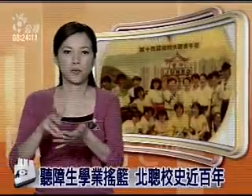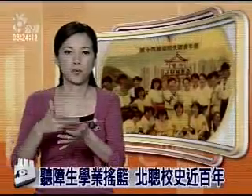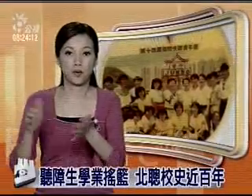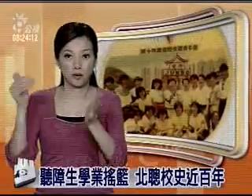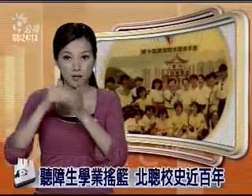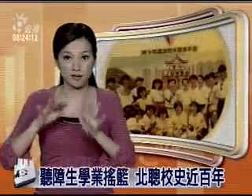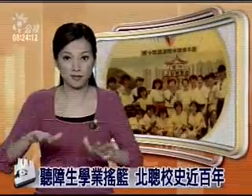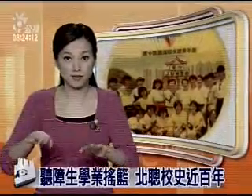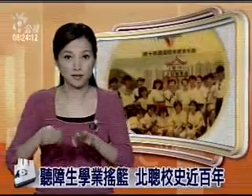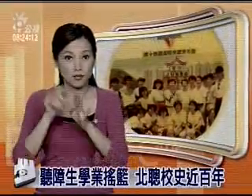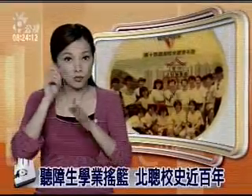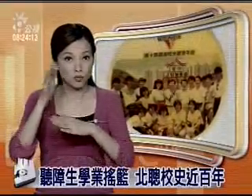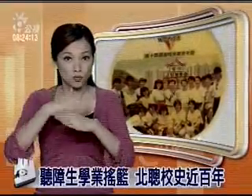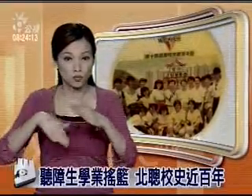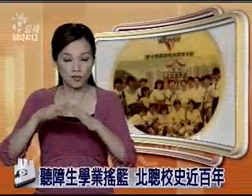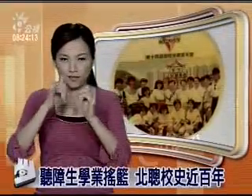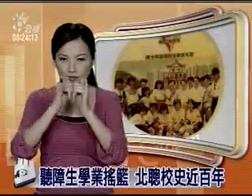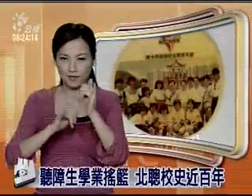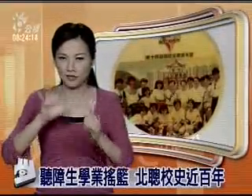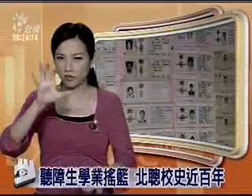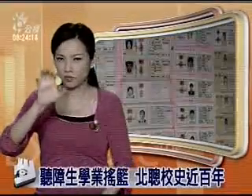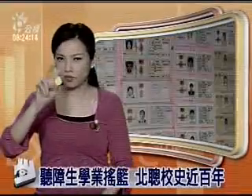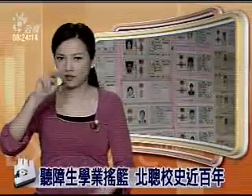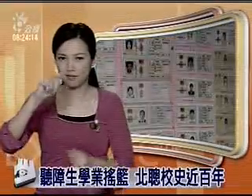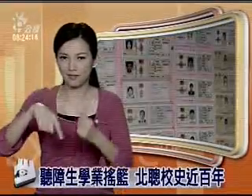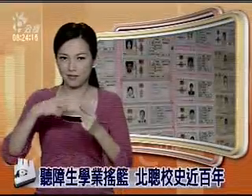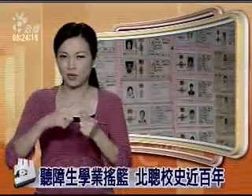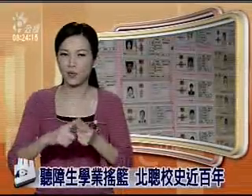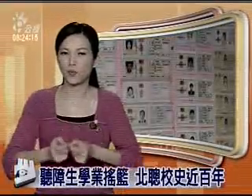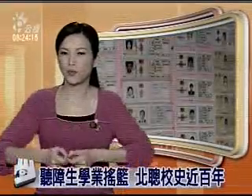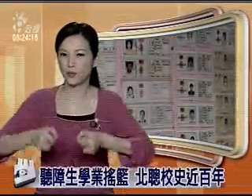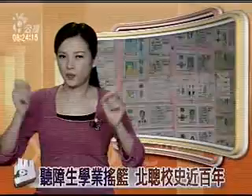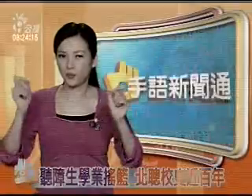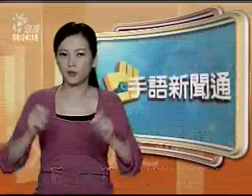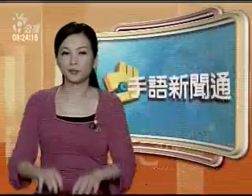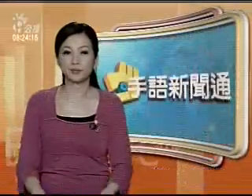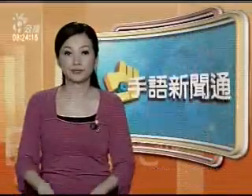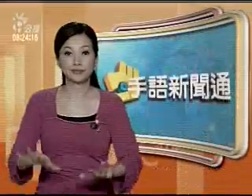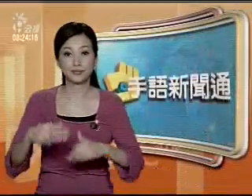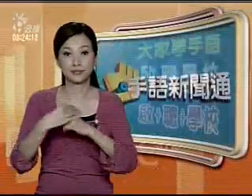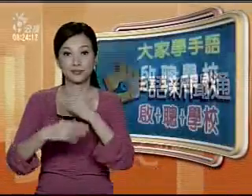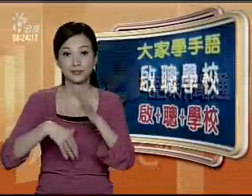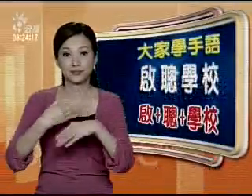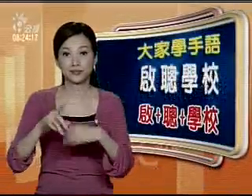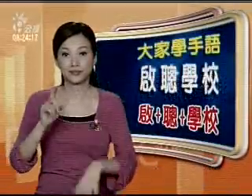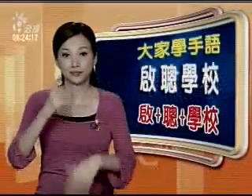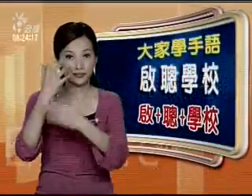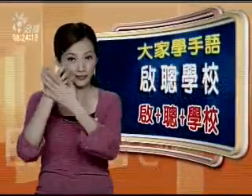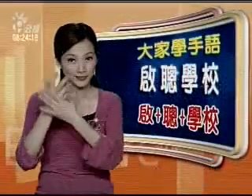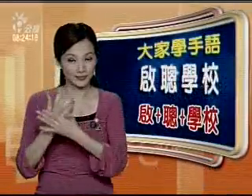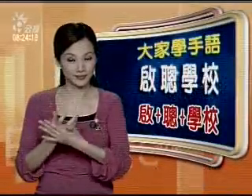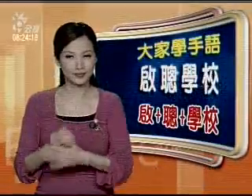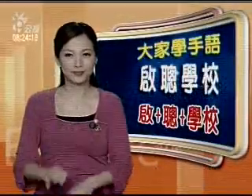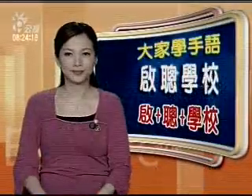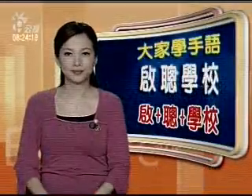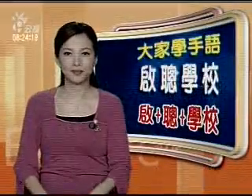校，已经有92年的历史喽。今天呢，我们就一起来学学启聪学校的手语，照单